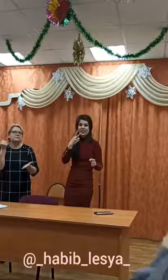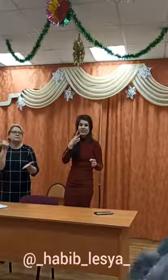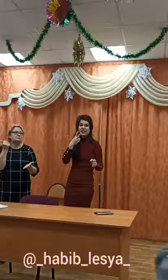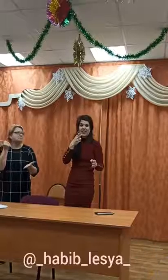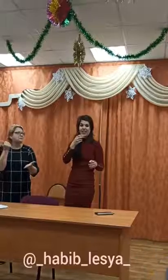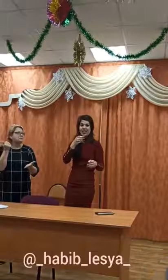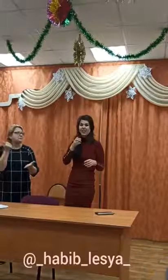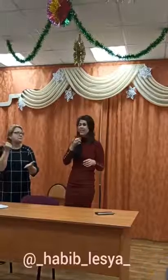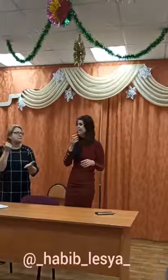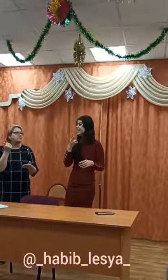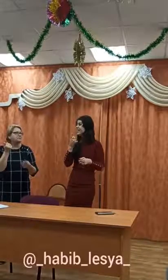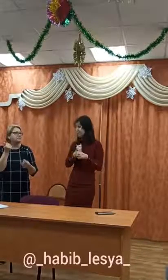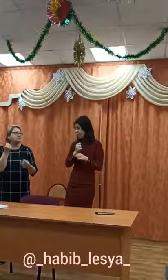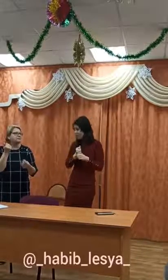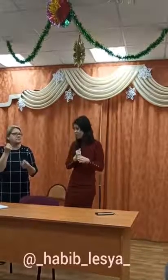Две недели работала.